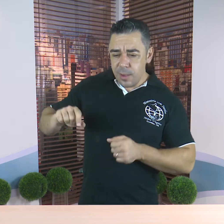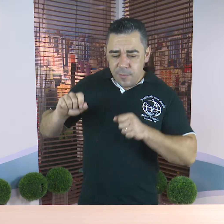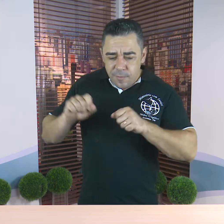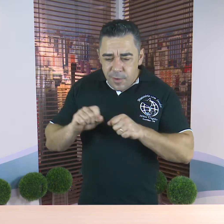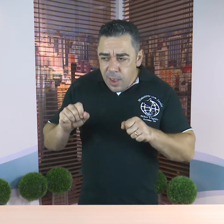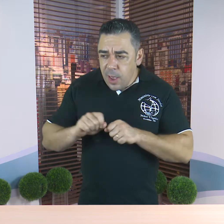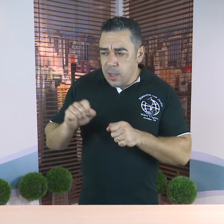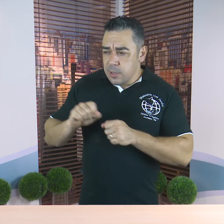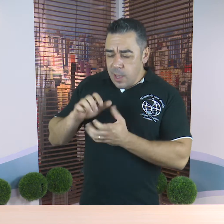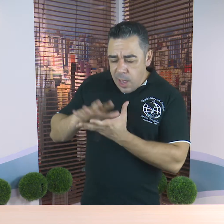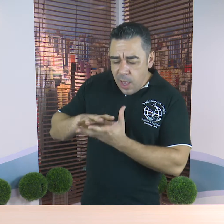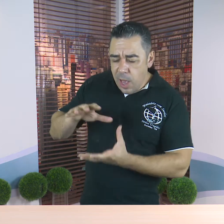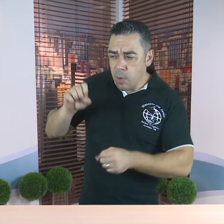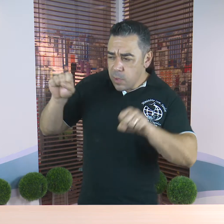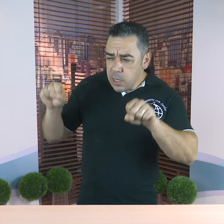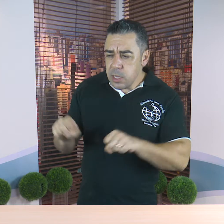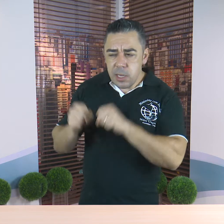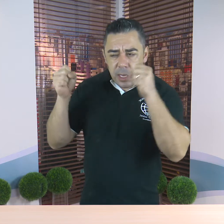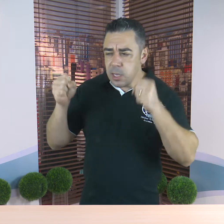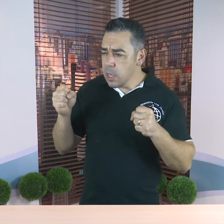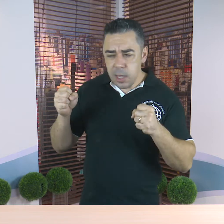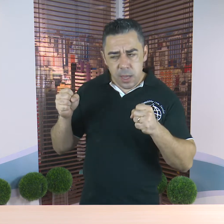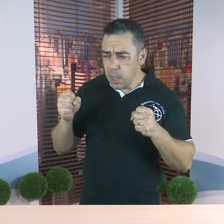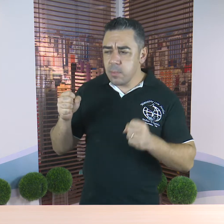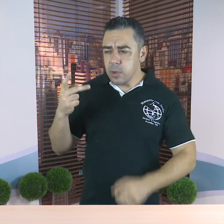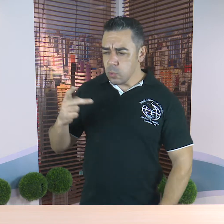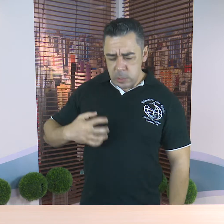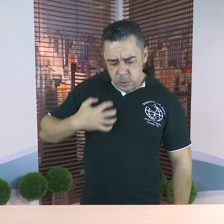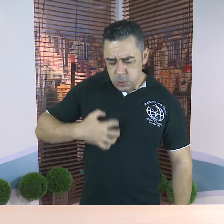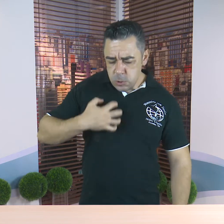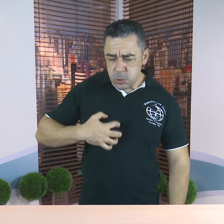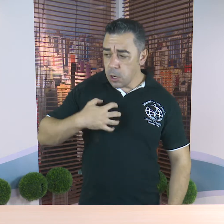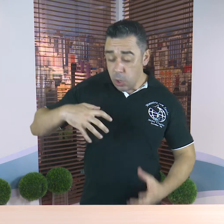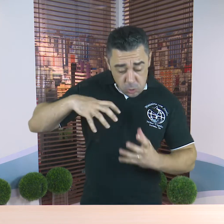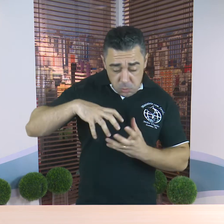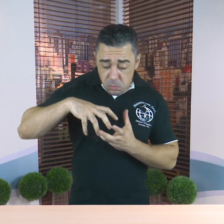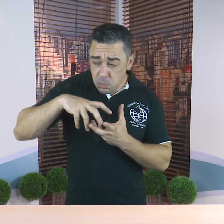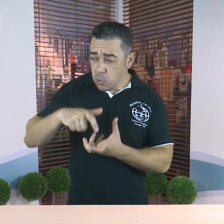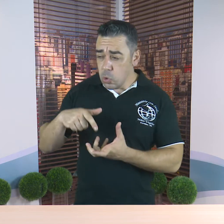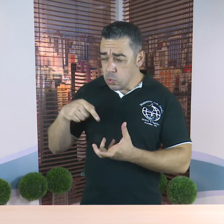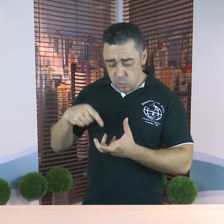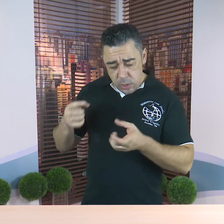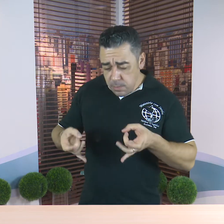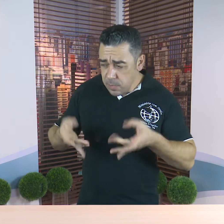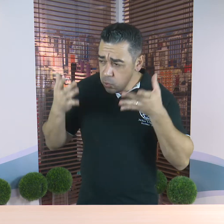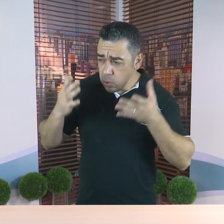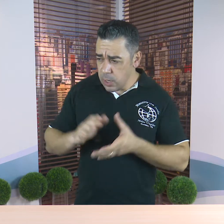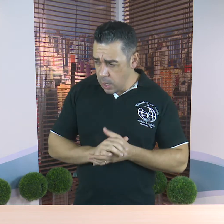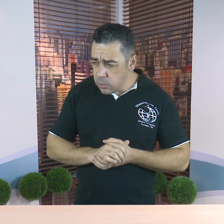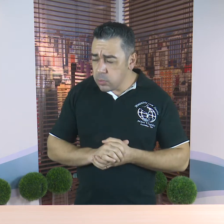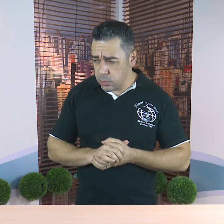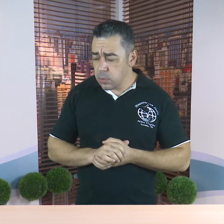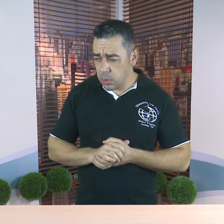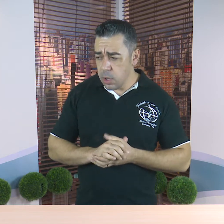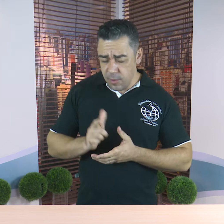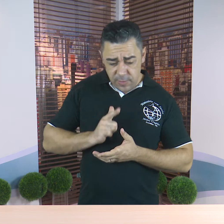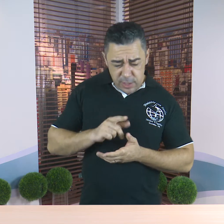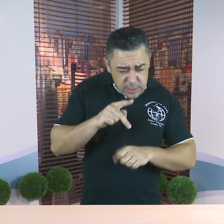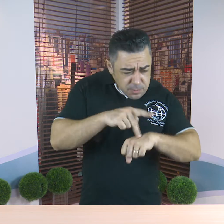tua alma na tua ira, será a terra deixada por tua causa? Remover-se-ão as rochas